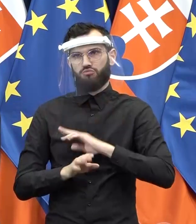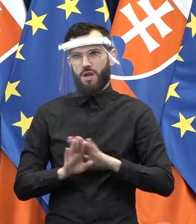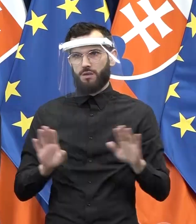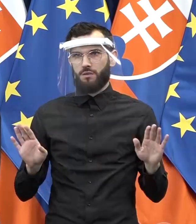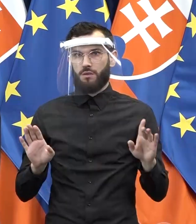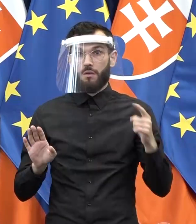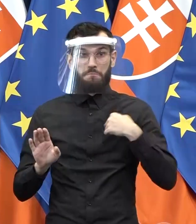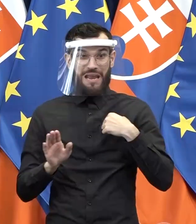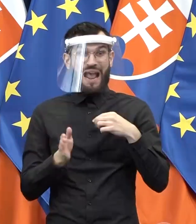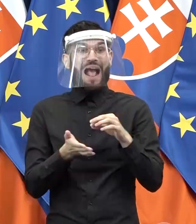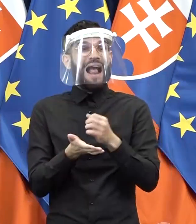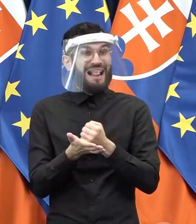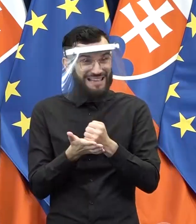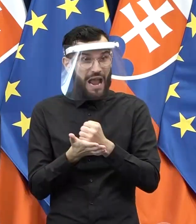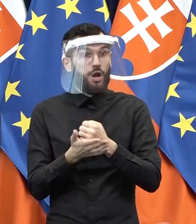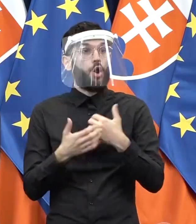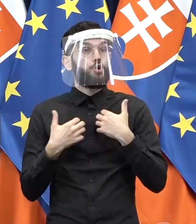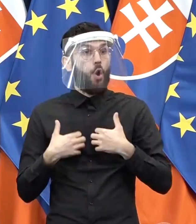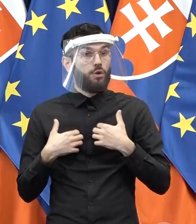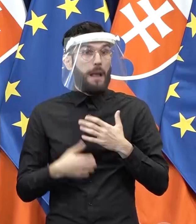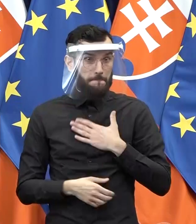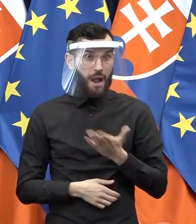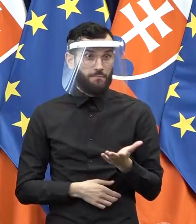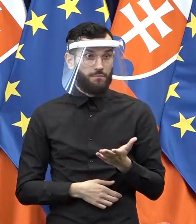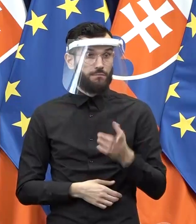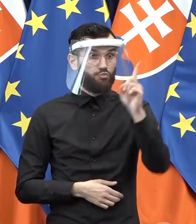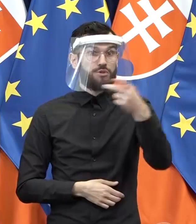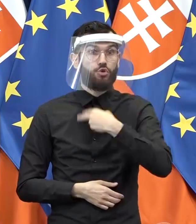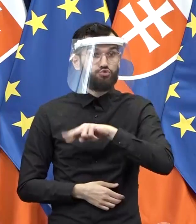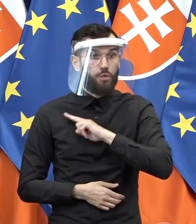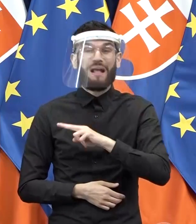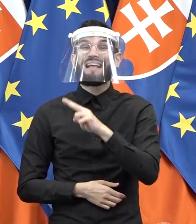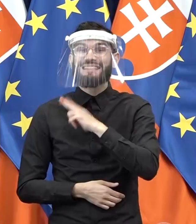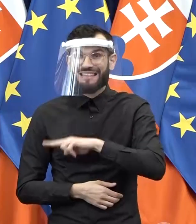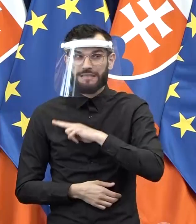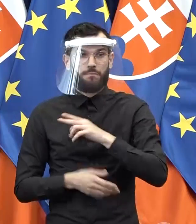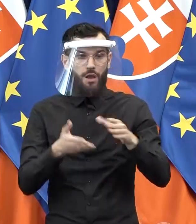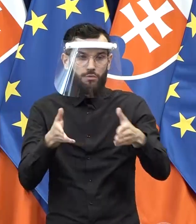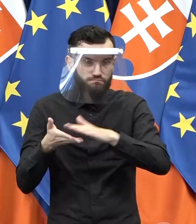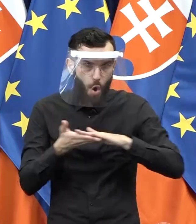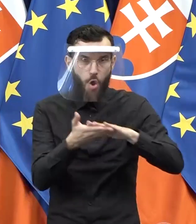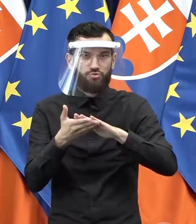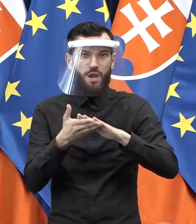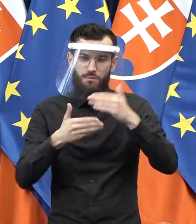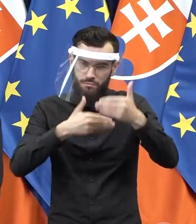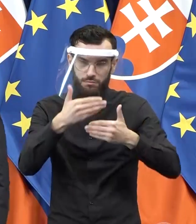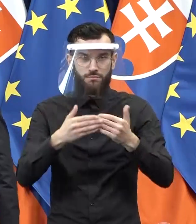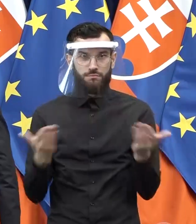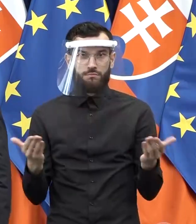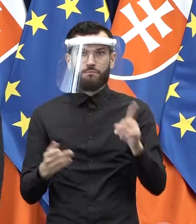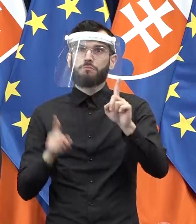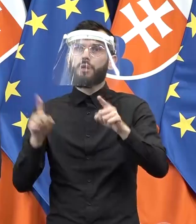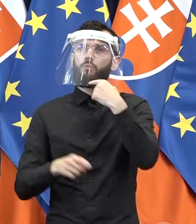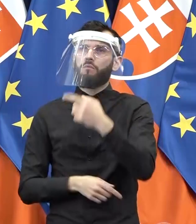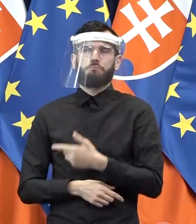lebo my ten liek na koronu máme. To je naša zodpovednosť, disciplína, spolupatričnosť, solidarita. A keď teraz niekto si povie,